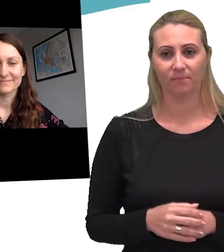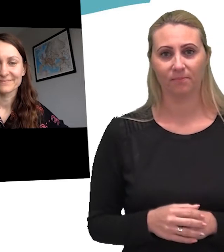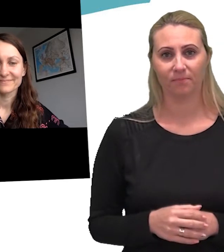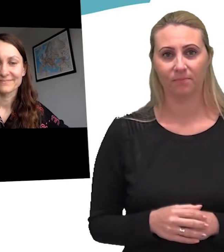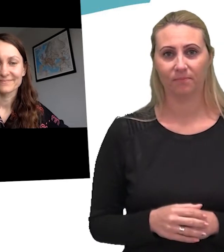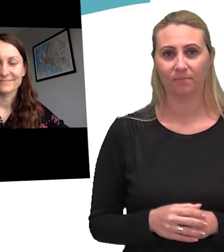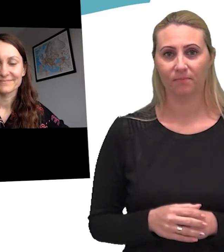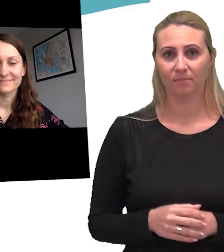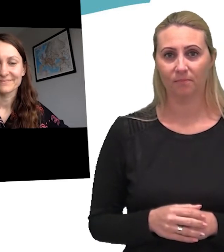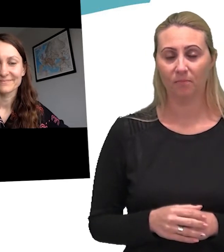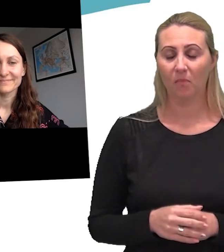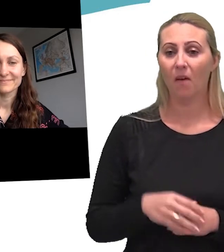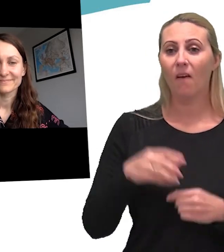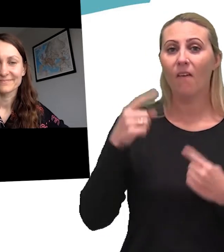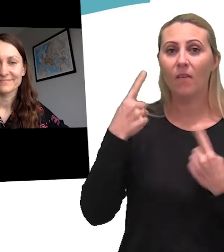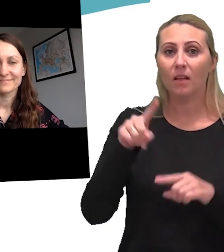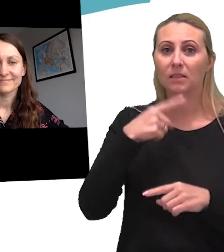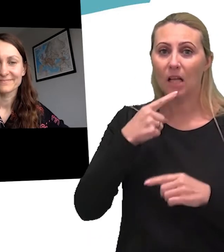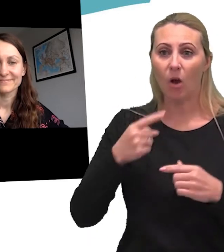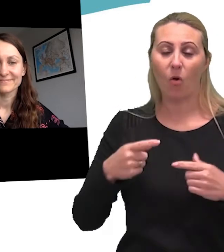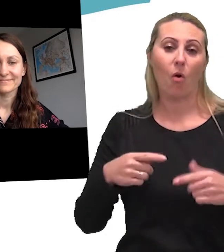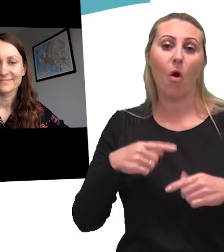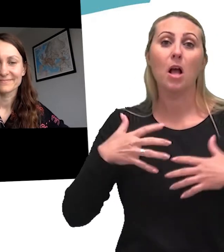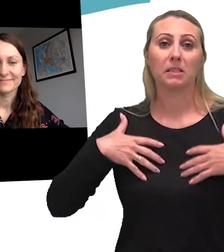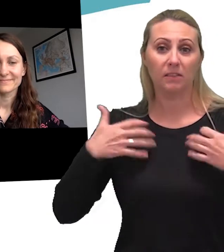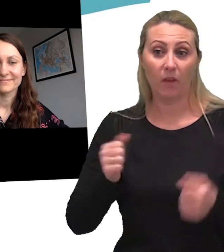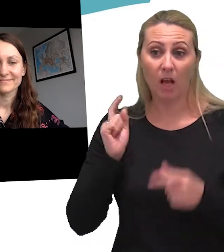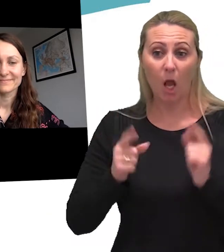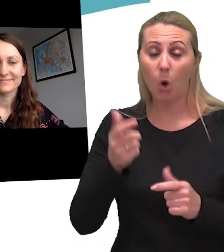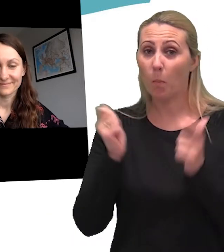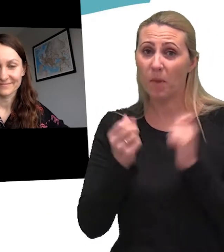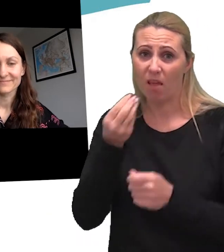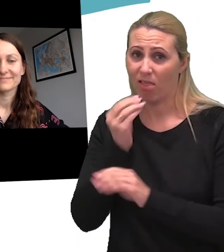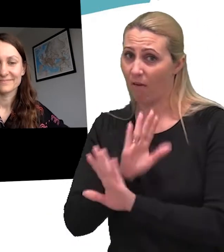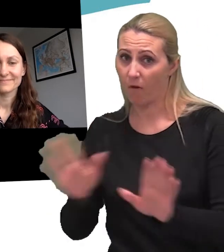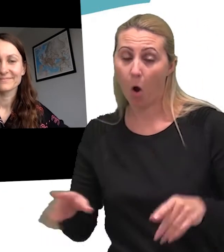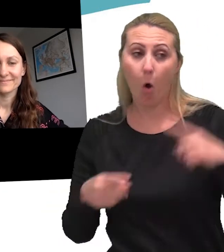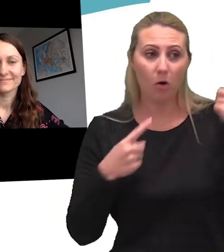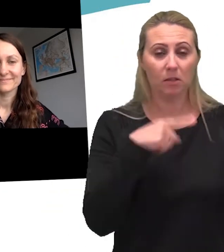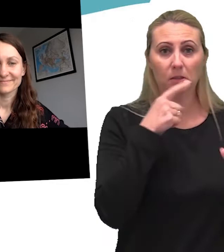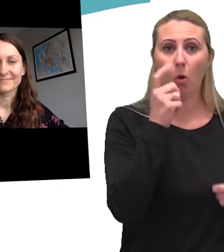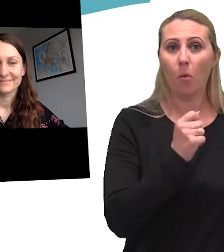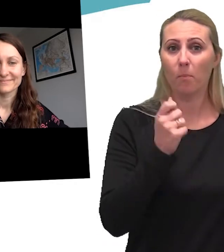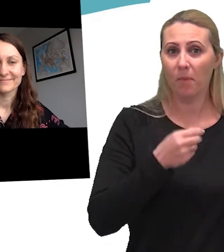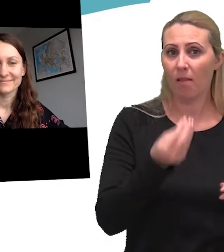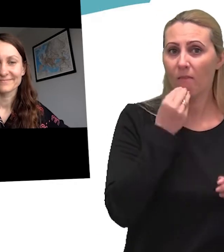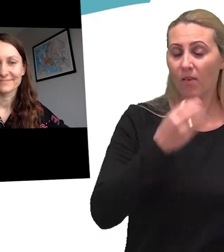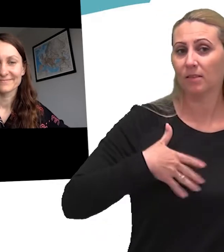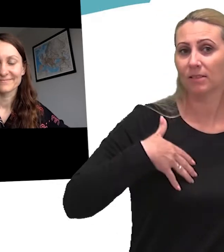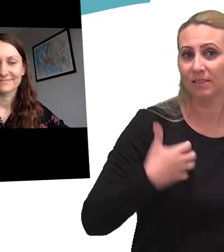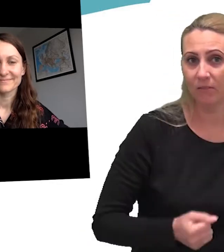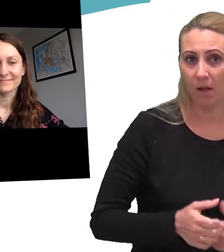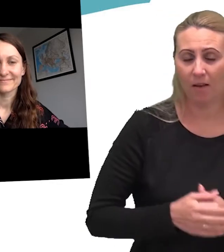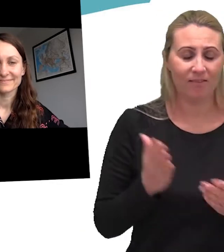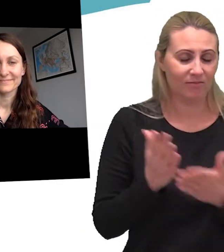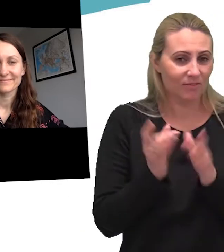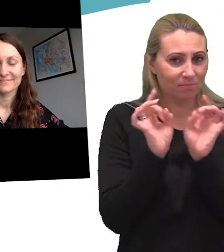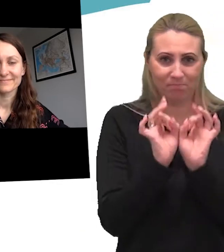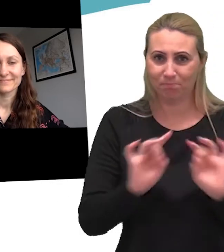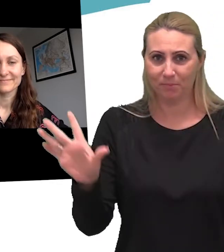valgyti. Vieniems sveika, kai nevalgai pieno produktų, kitiems sveika, kai valgai. Na, labai, labai